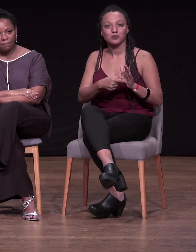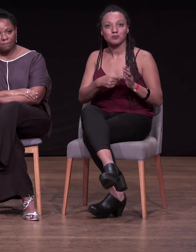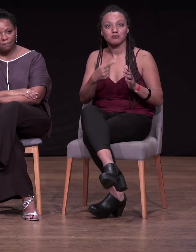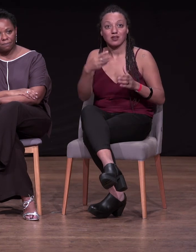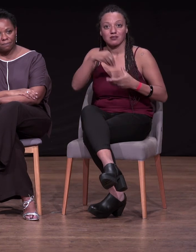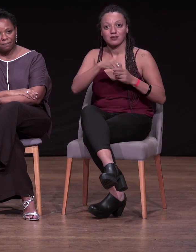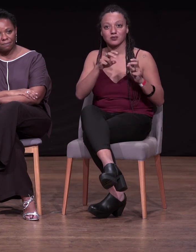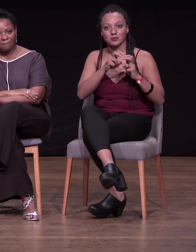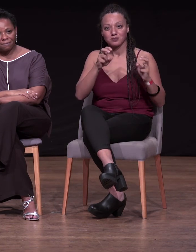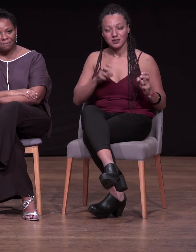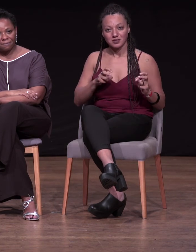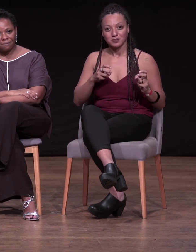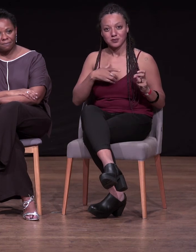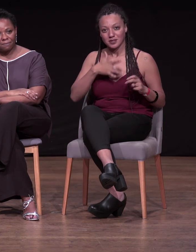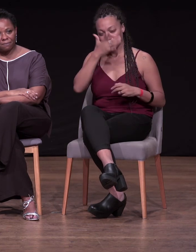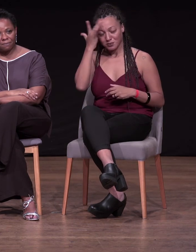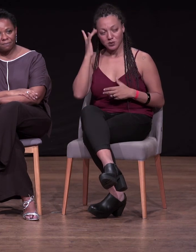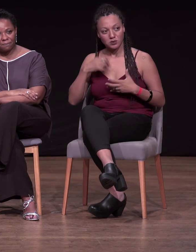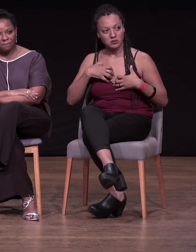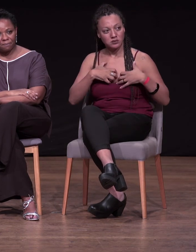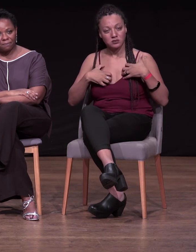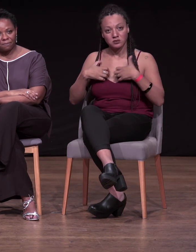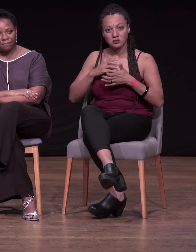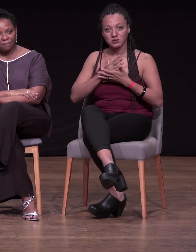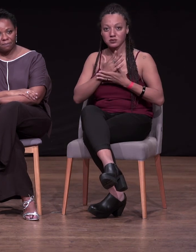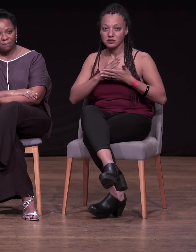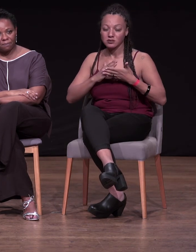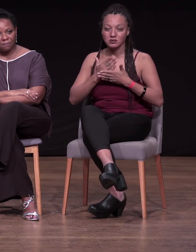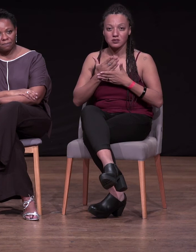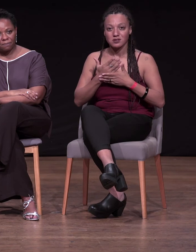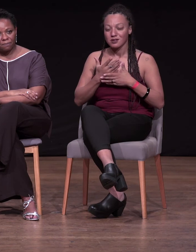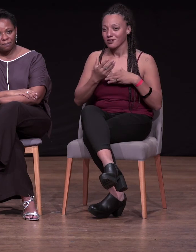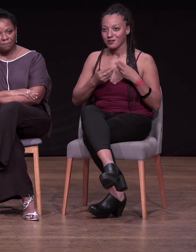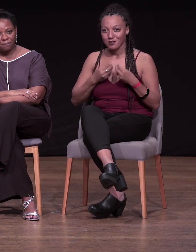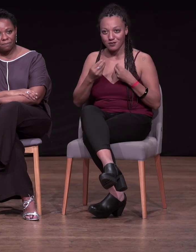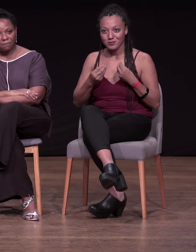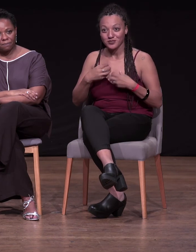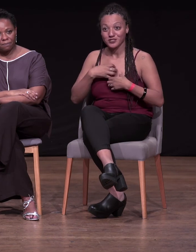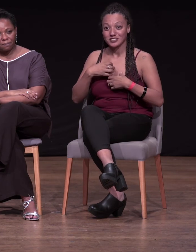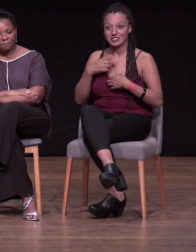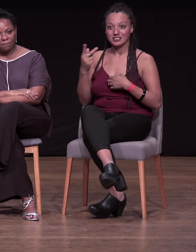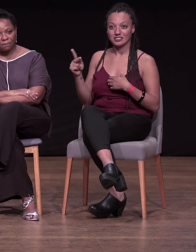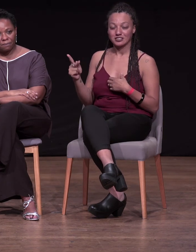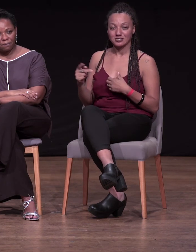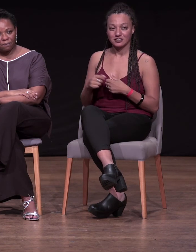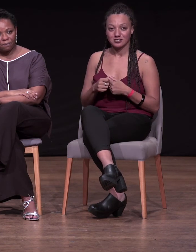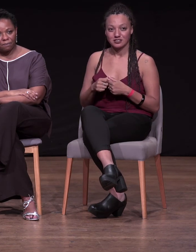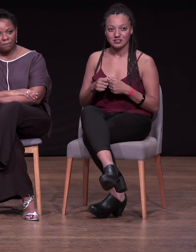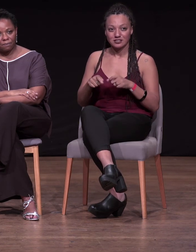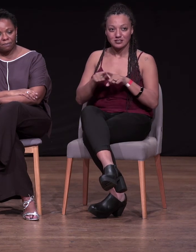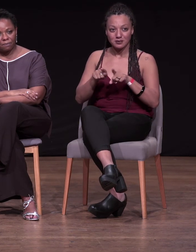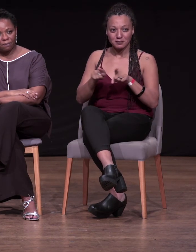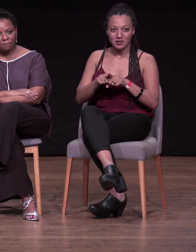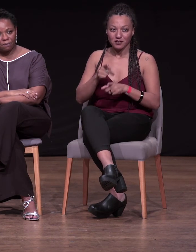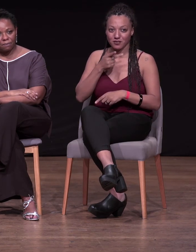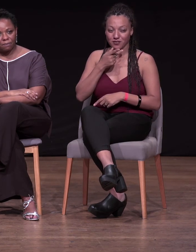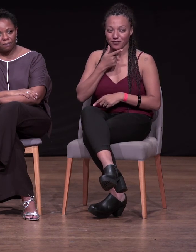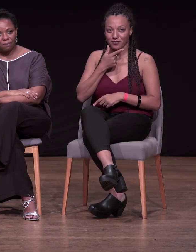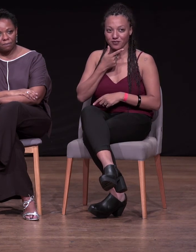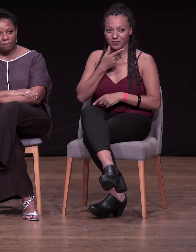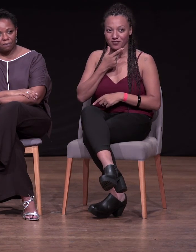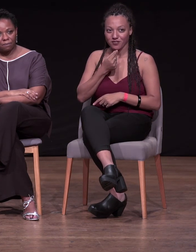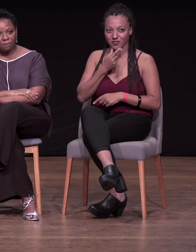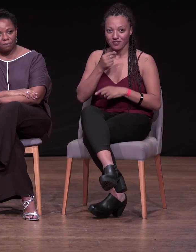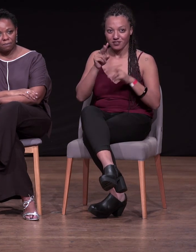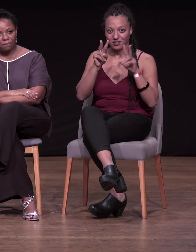esses incômodos são regerados, né? Como que, mesmo quando a gente fala de masculinidades, a gente está